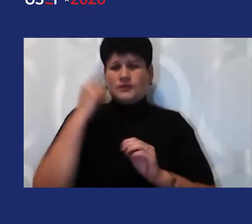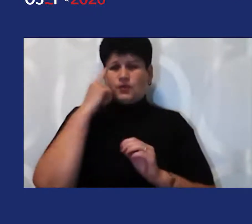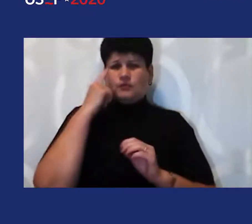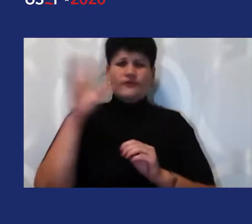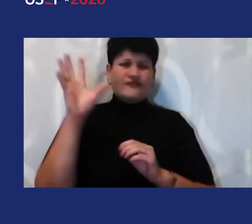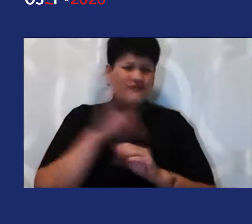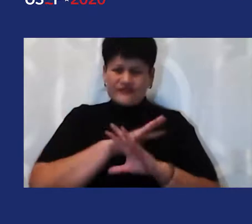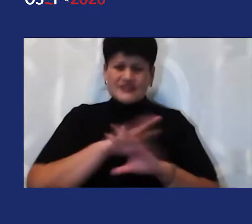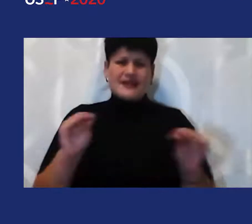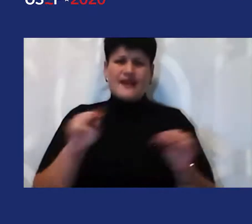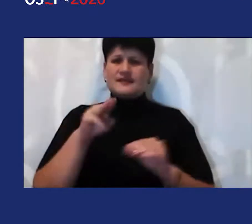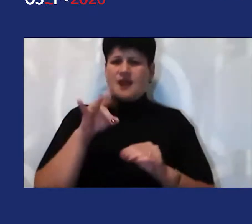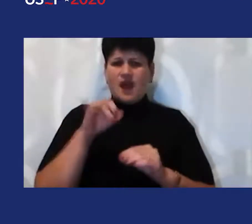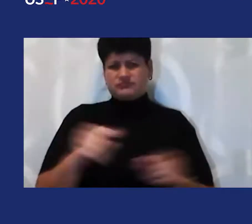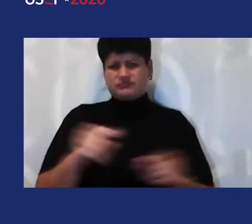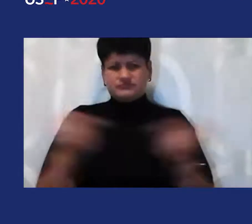В Україні